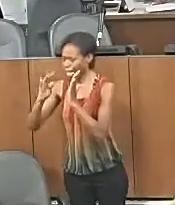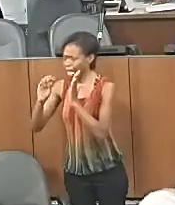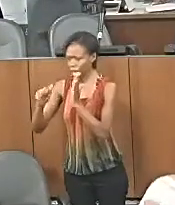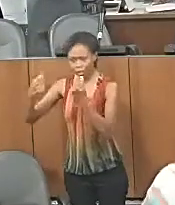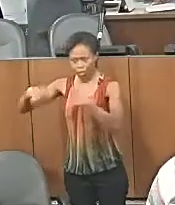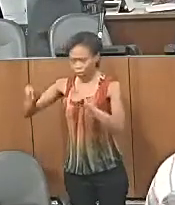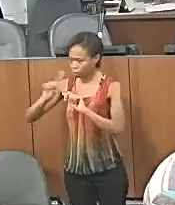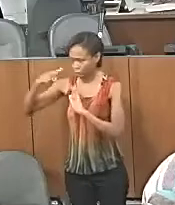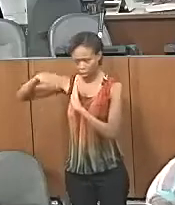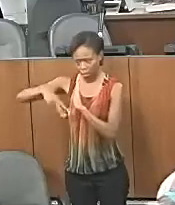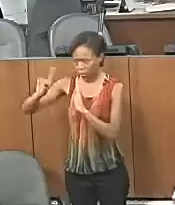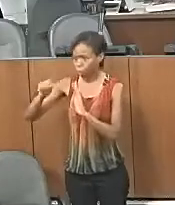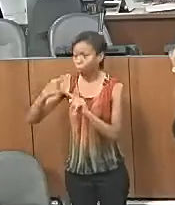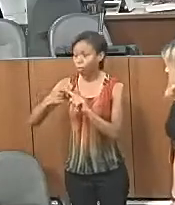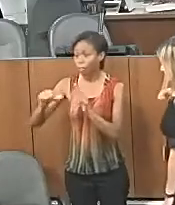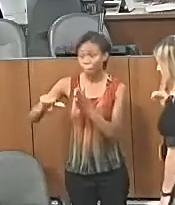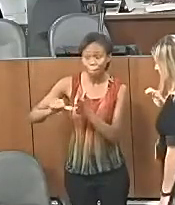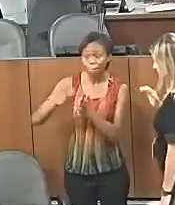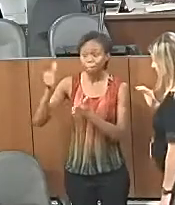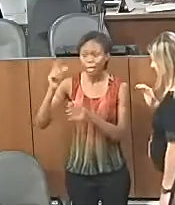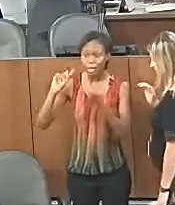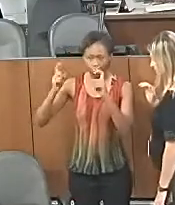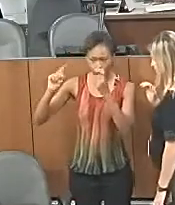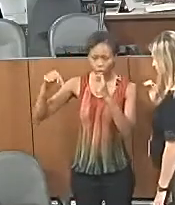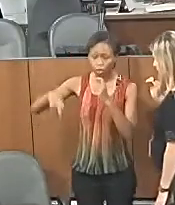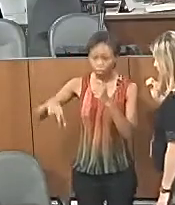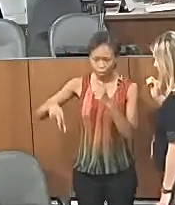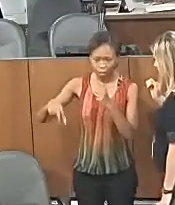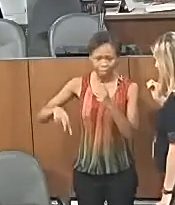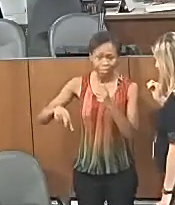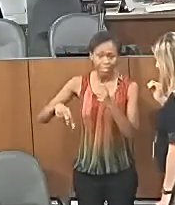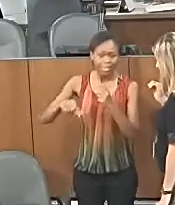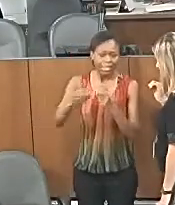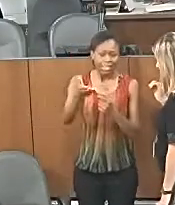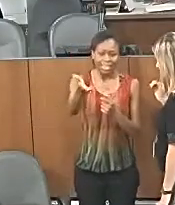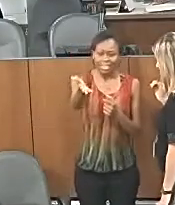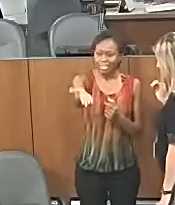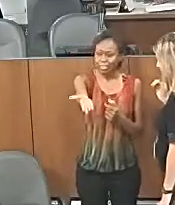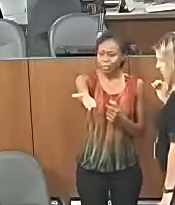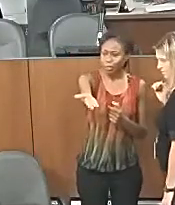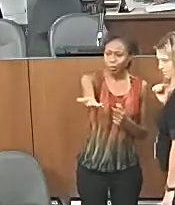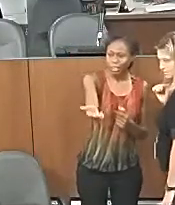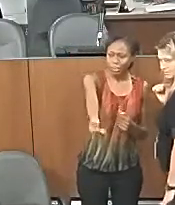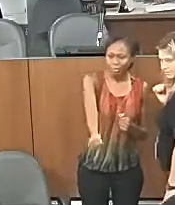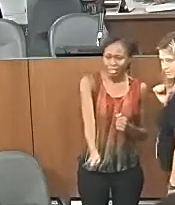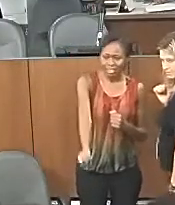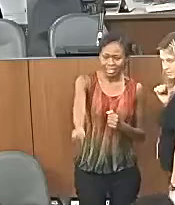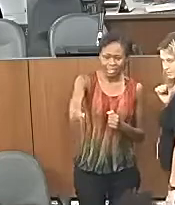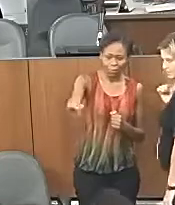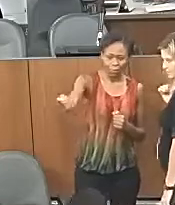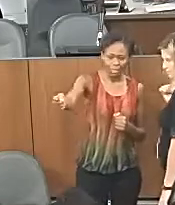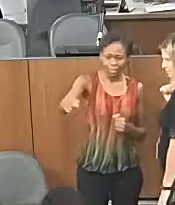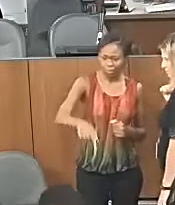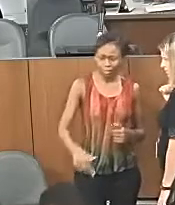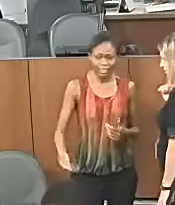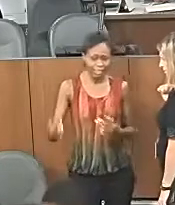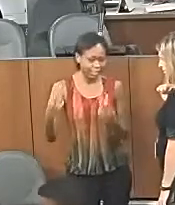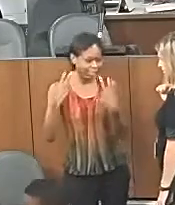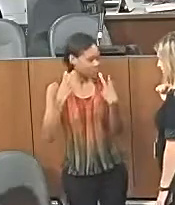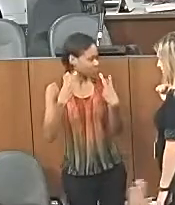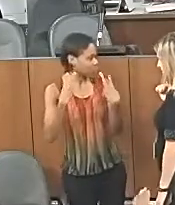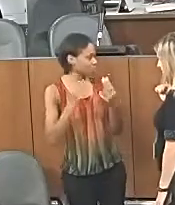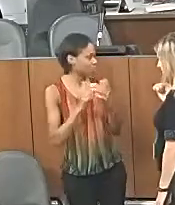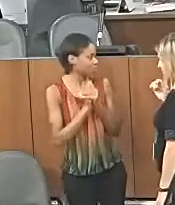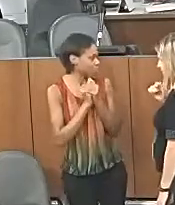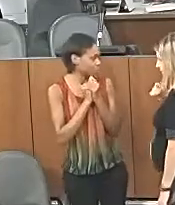sessão legislativa esta reunião se destina a debater sob a perspectiva do esporte e do lazer a questão do jovem